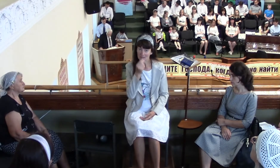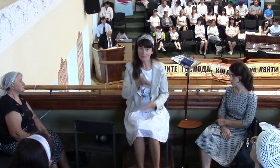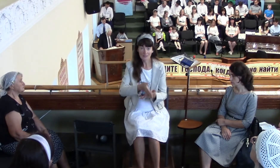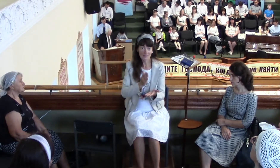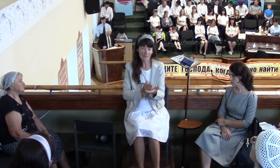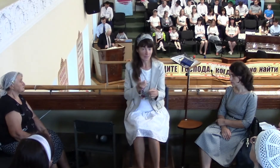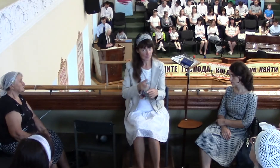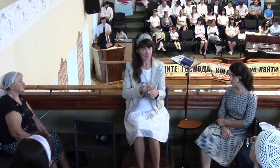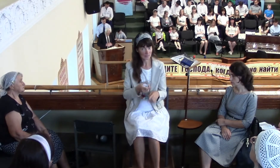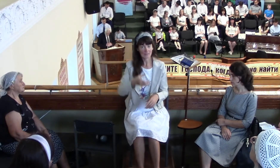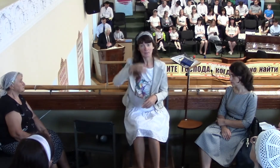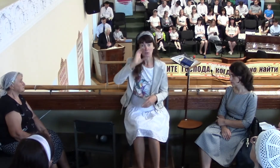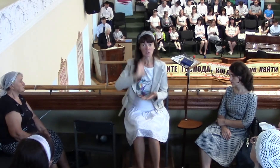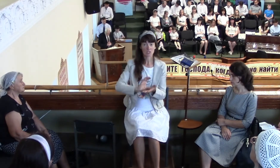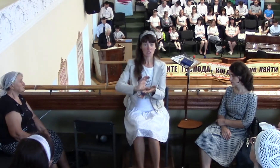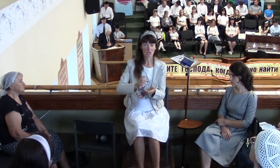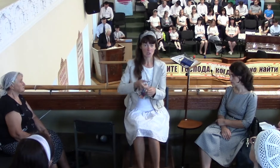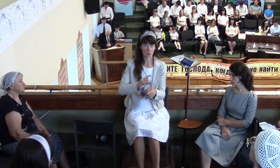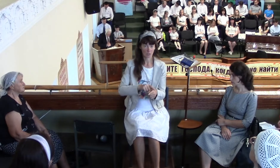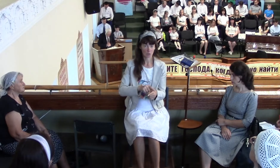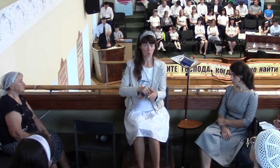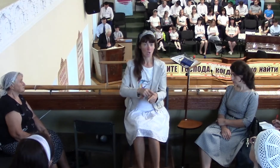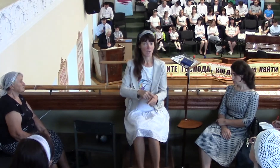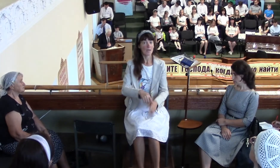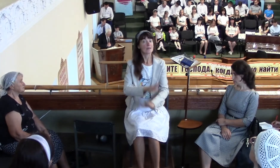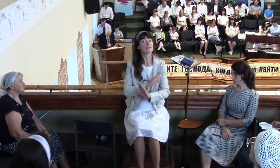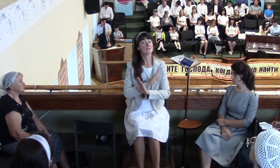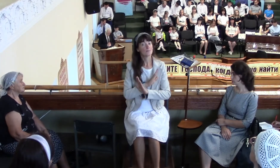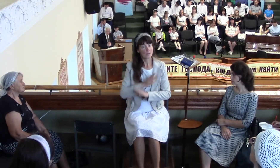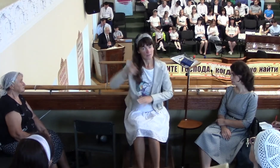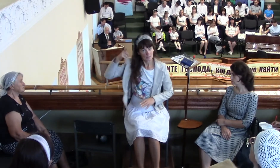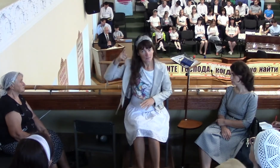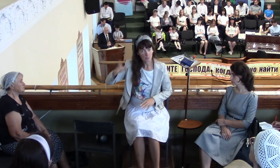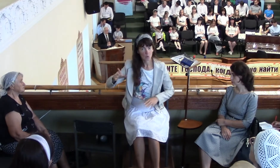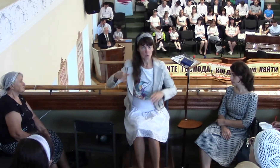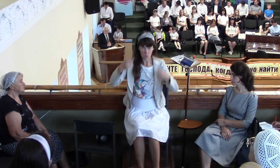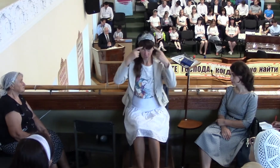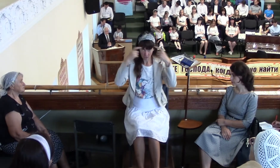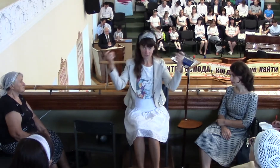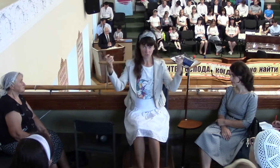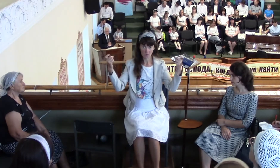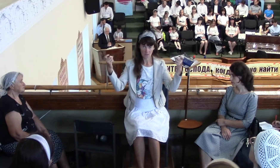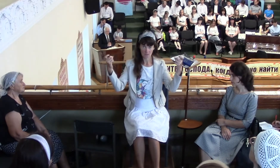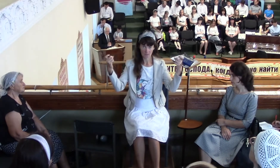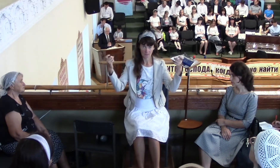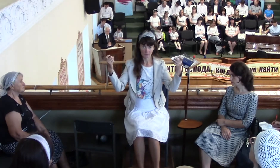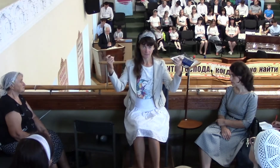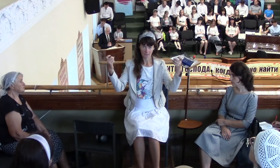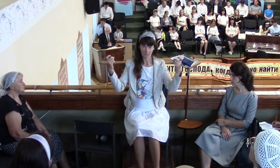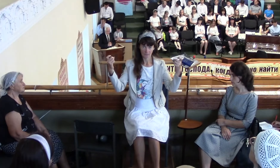сей и пьете чашу сию, смерть Господню возвещаете, доколе Он придет».